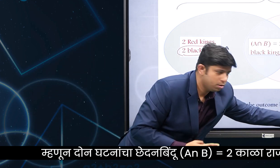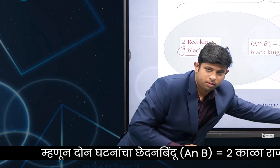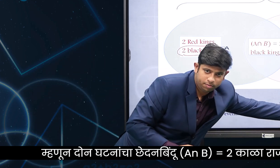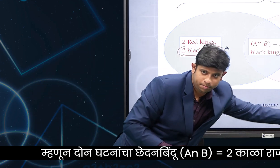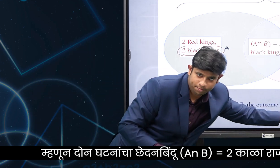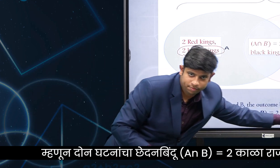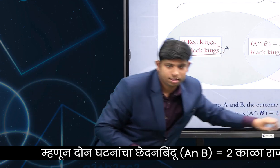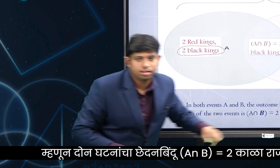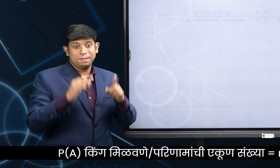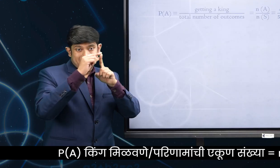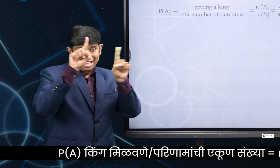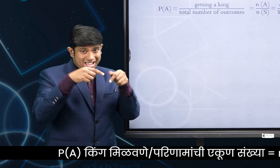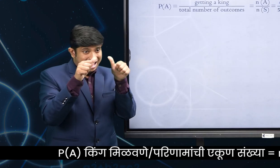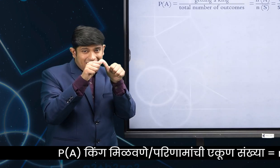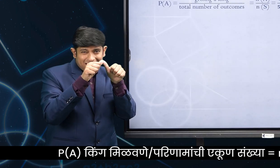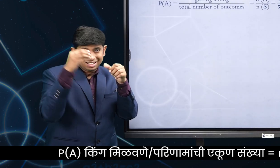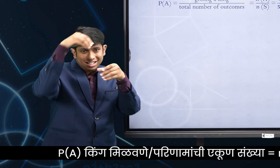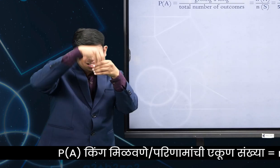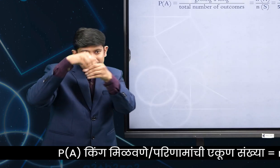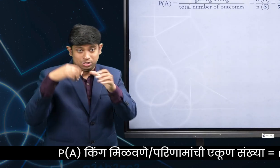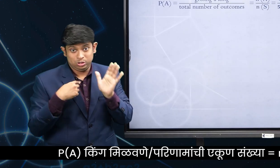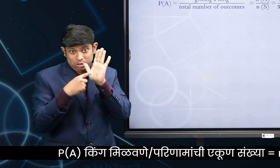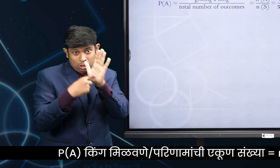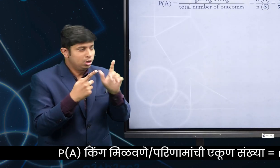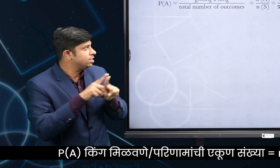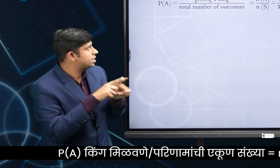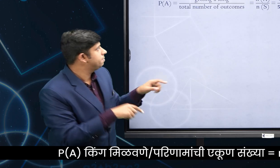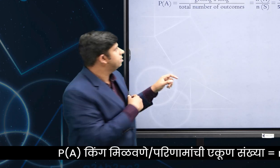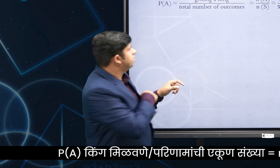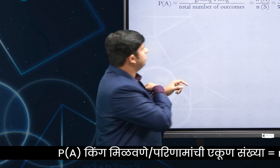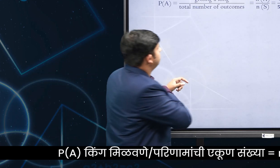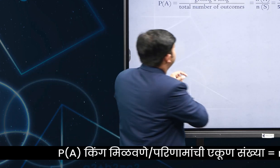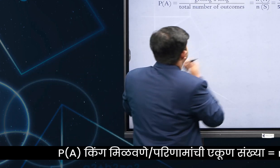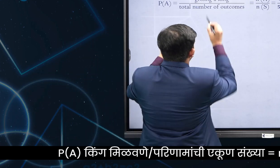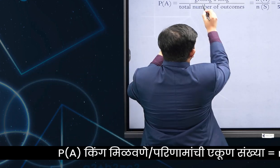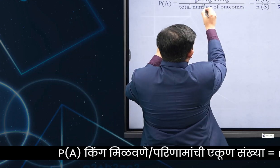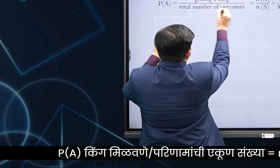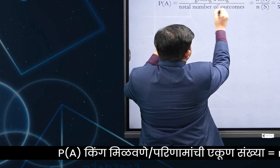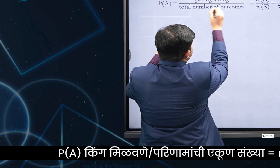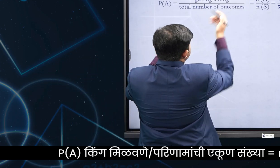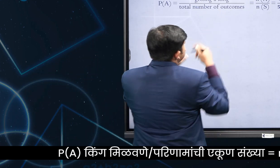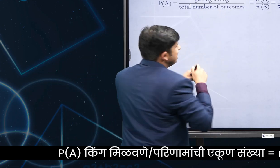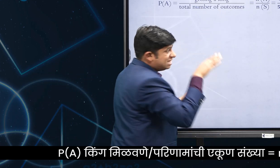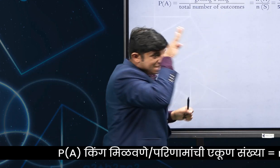बरोबर 2 आहे. पी कंसामध्ये ए किंग मिळवणे भागिले परिणामांची एकूण संख्या बरोबर